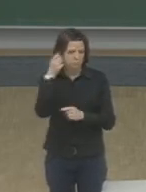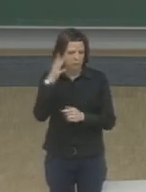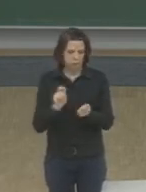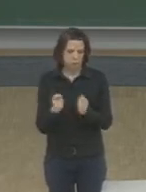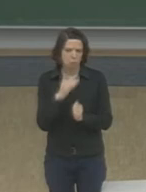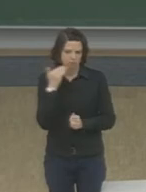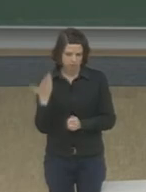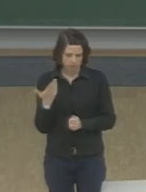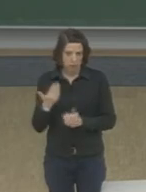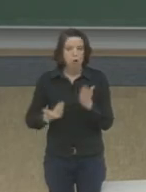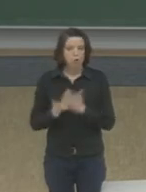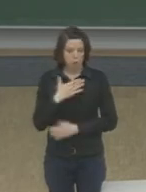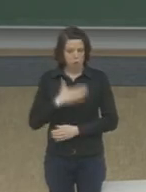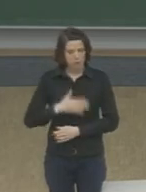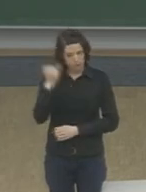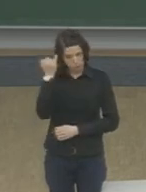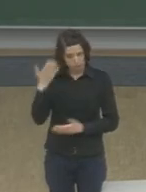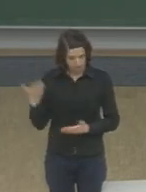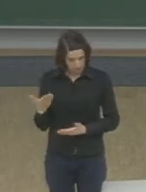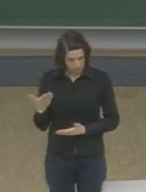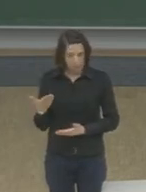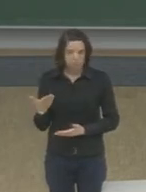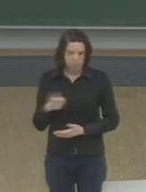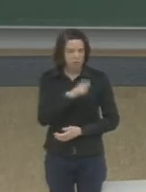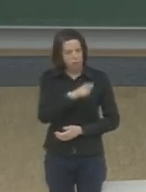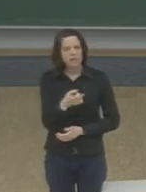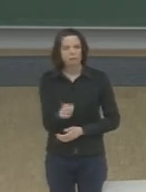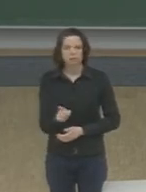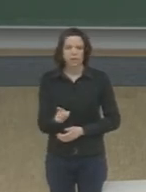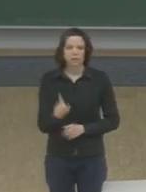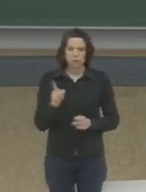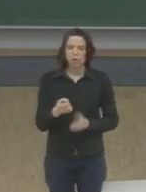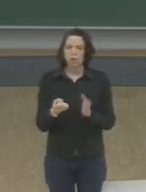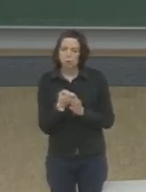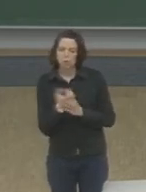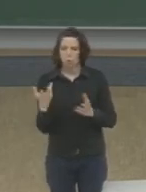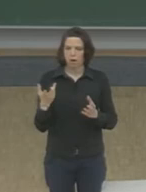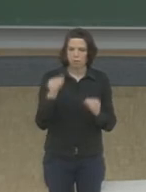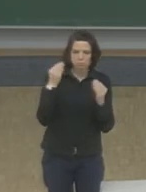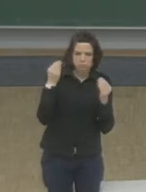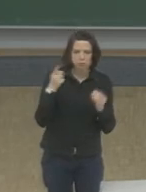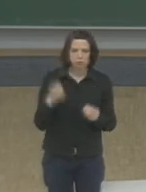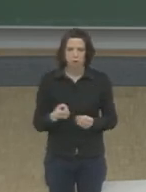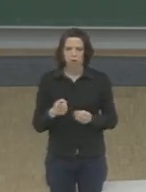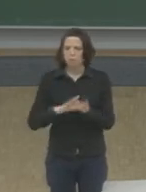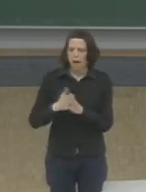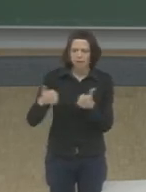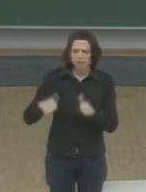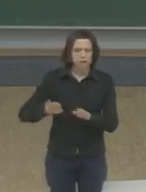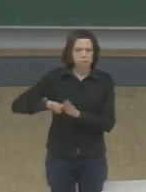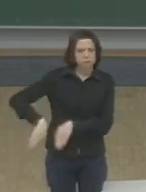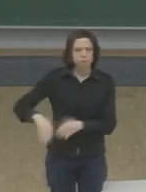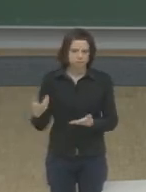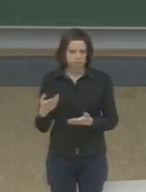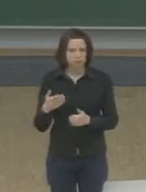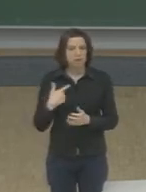Menschen, die sich möglichst allseitig und frei von Praxiszwängen mit Kultur beschäftigen, dann auch irgendwie automatisch